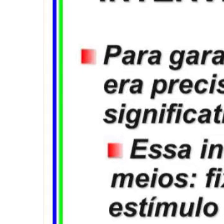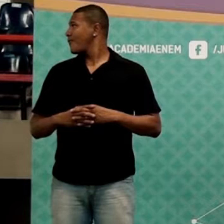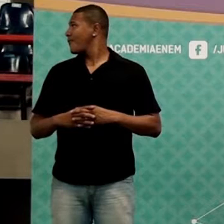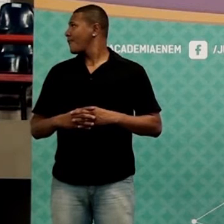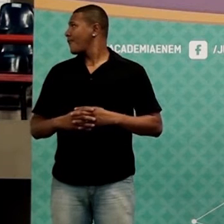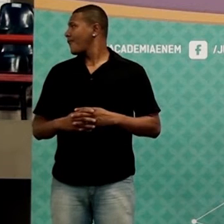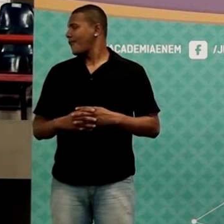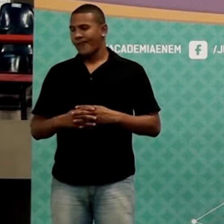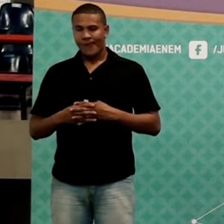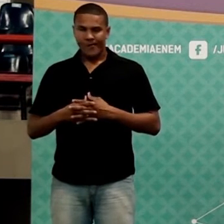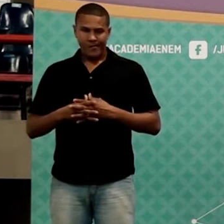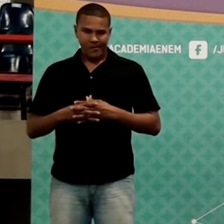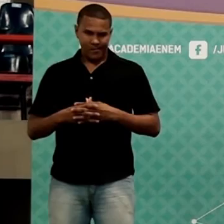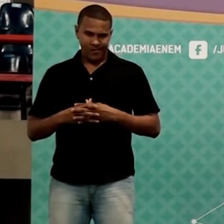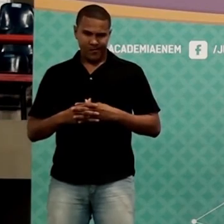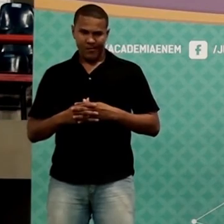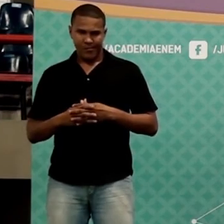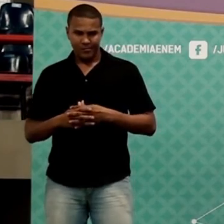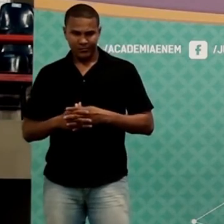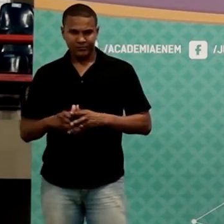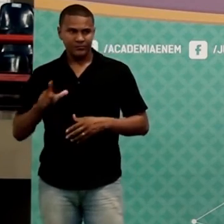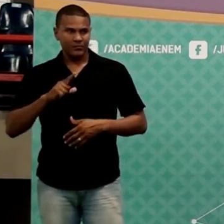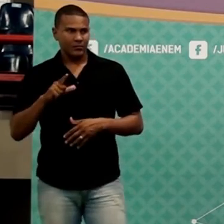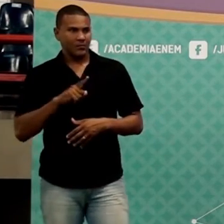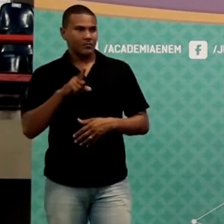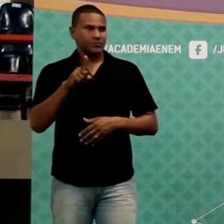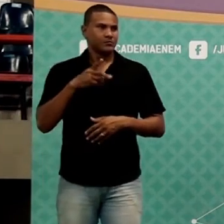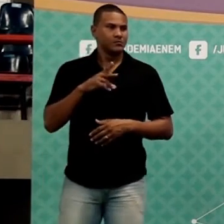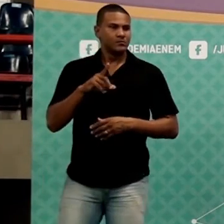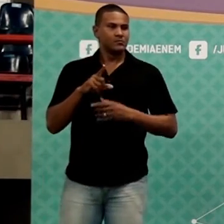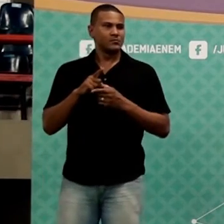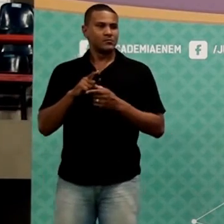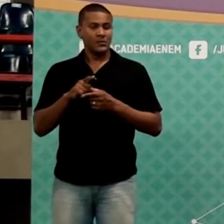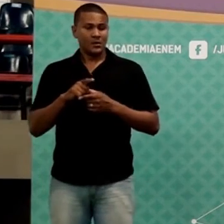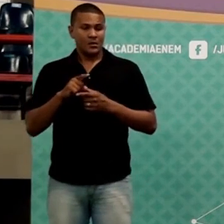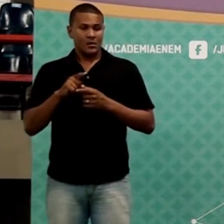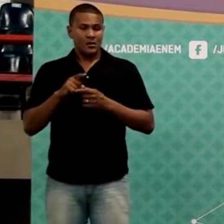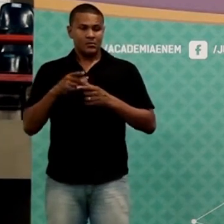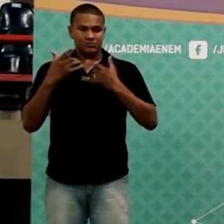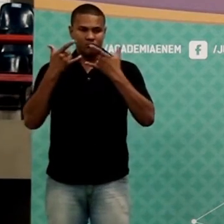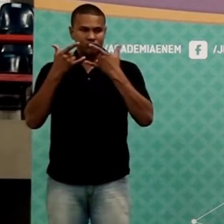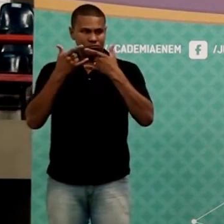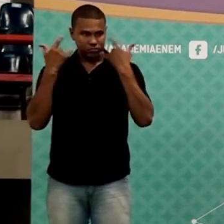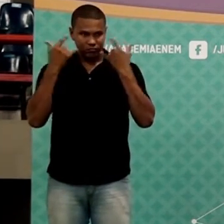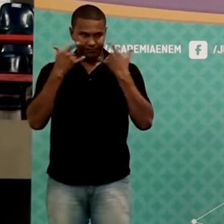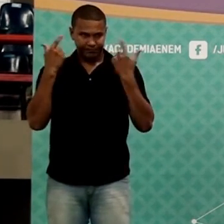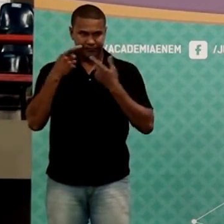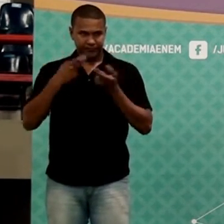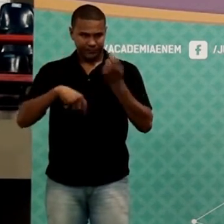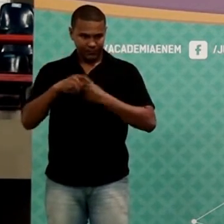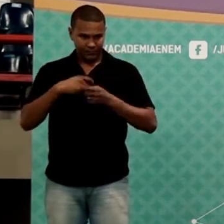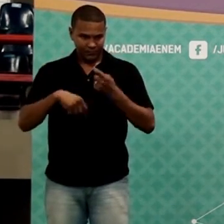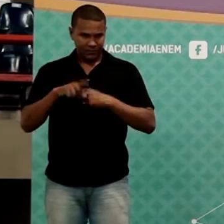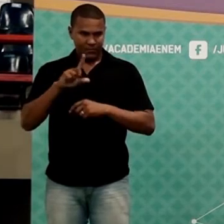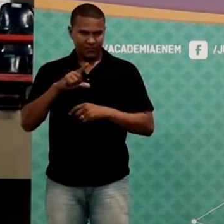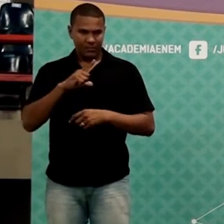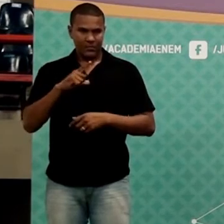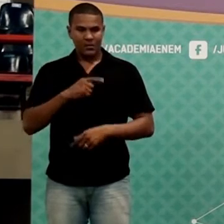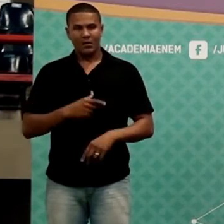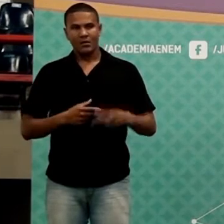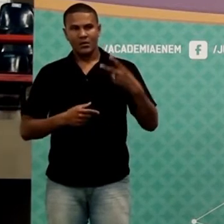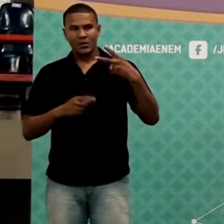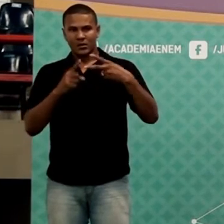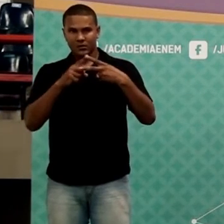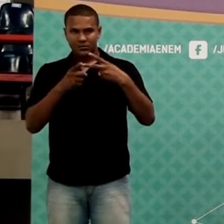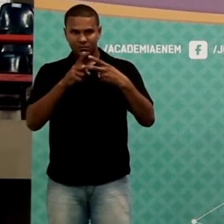Ó, o mercantilismo, ele tem dois tipos de colônia. Colônia de exploração e